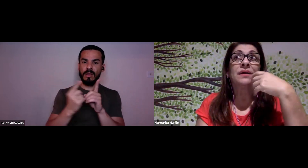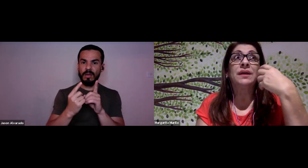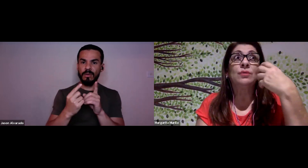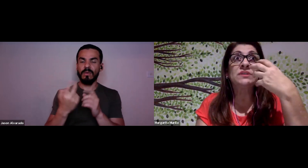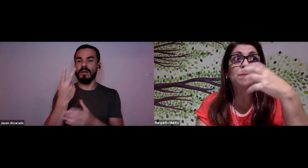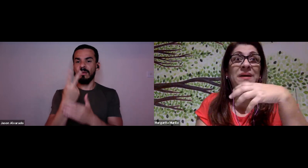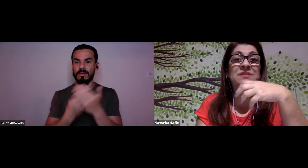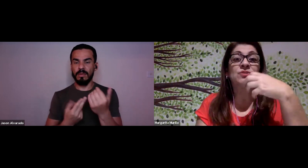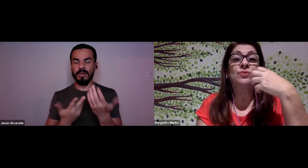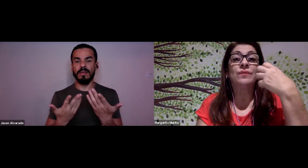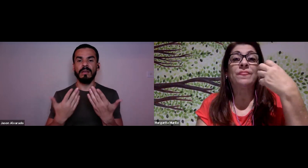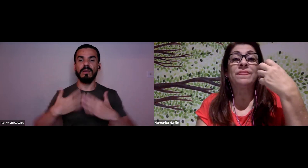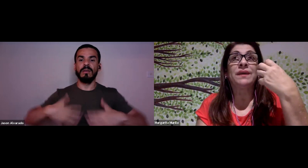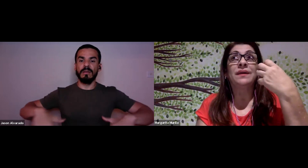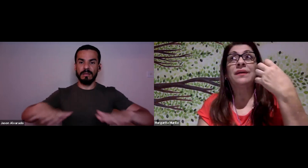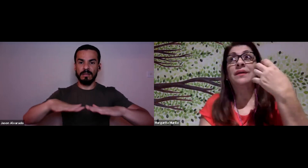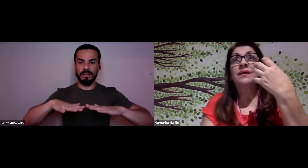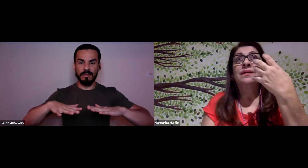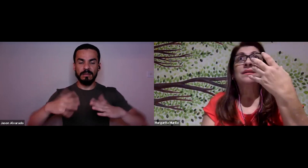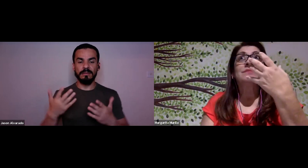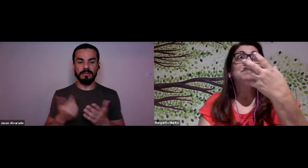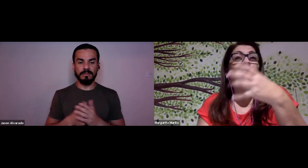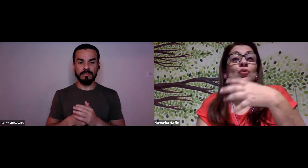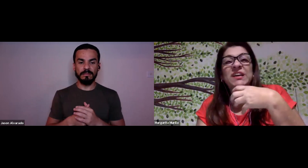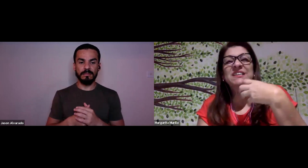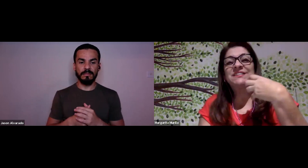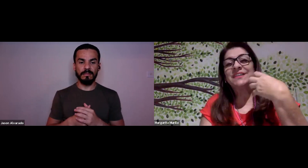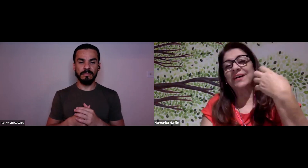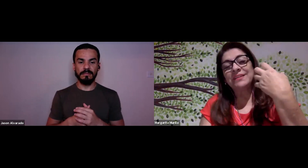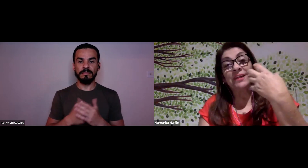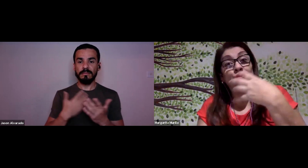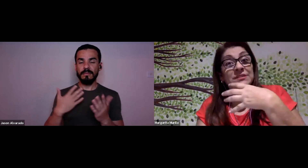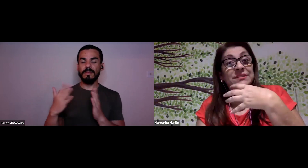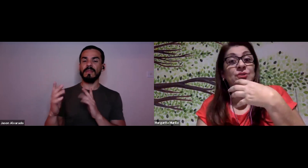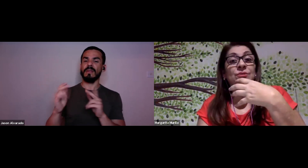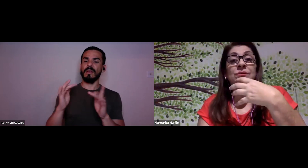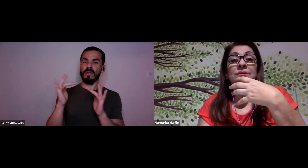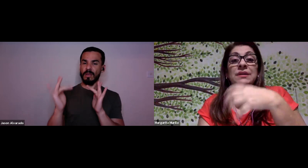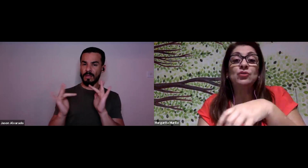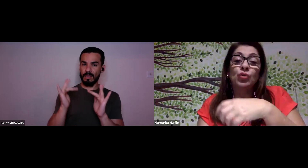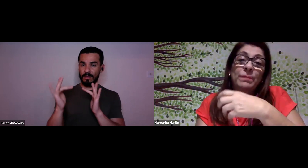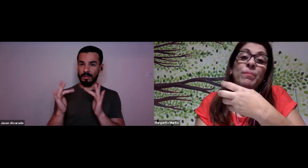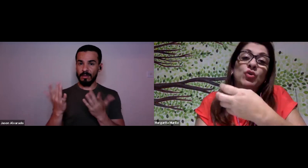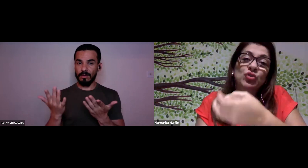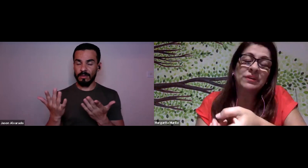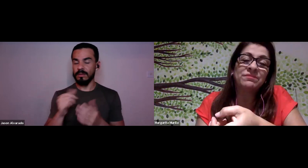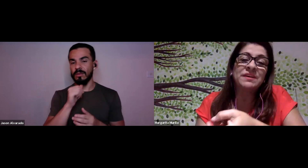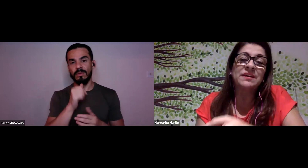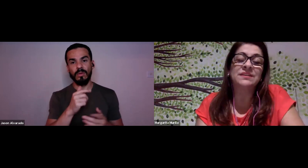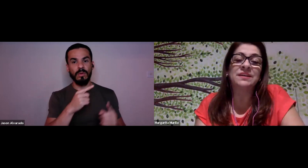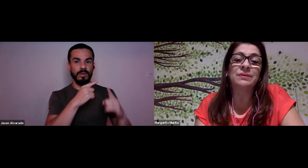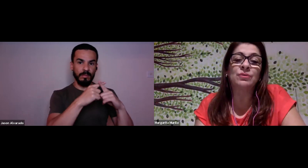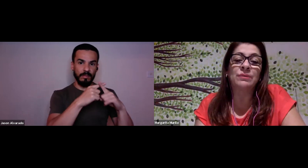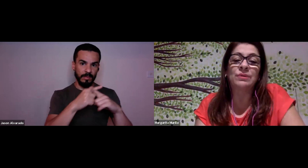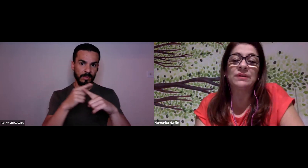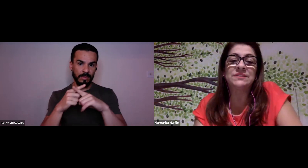en un espacio de de conquista y de erotización y no de pornografía